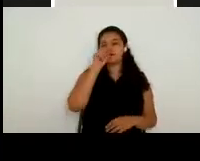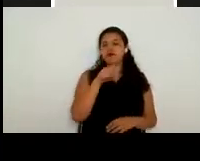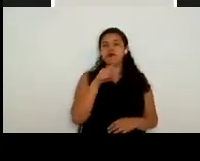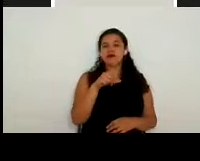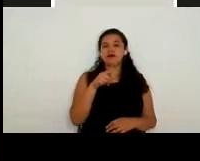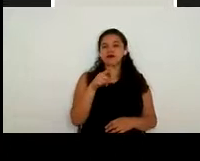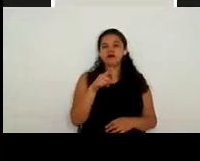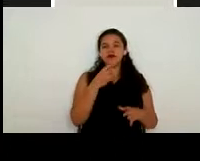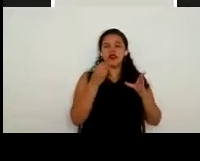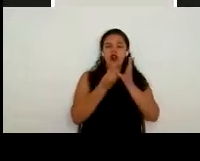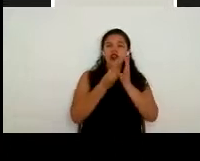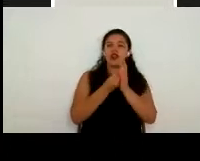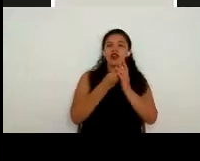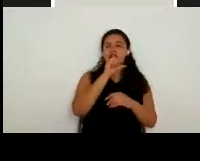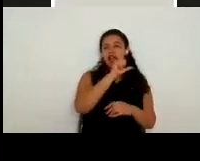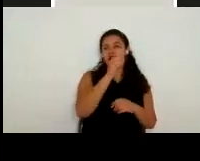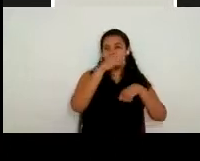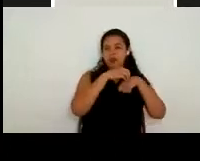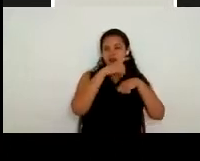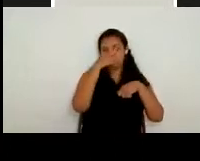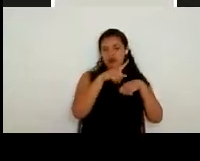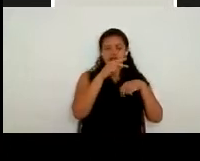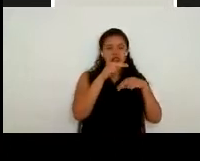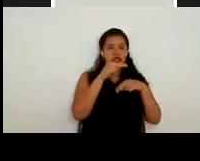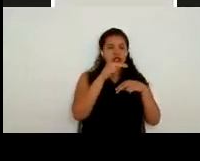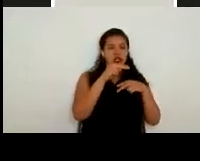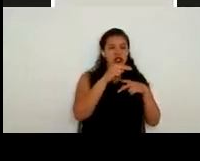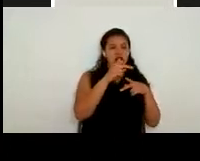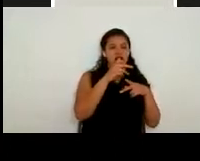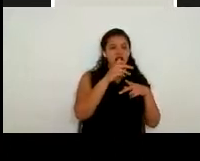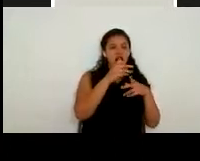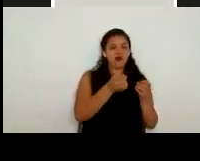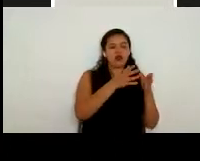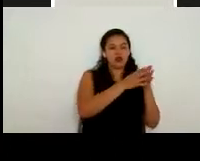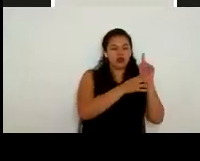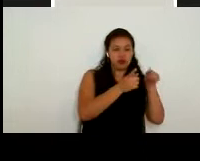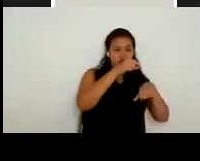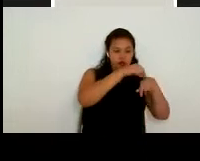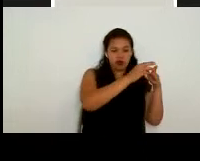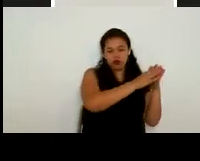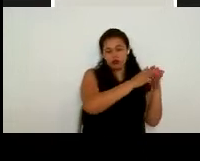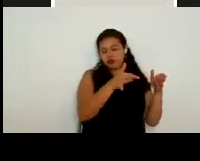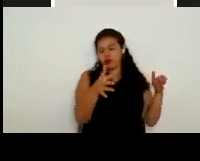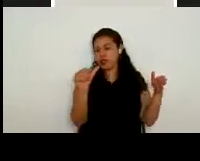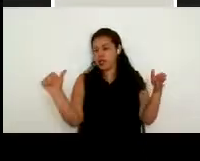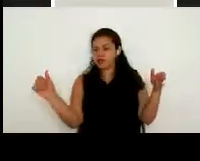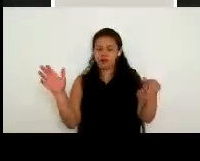y el intervalo pues ahí va a variar desde un punto hasta más